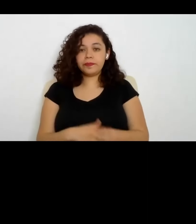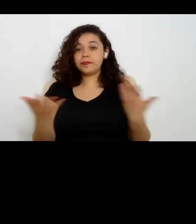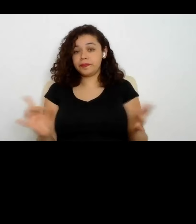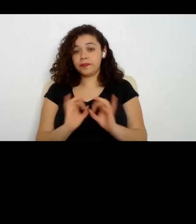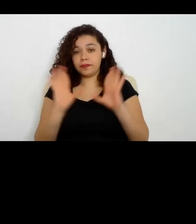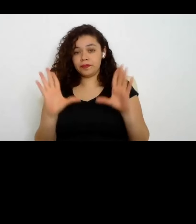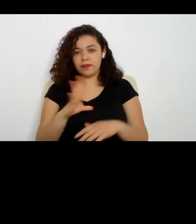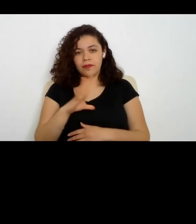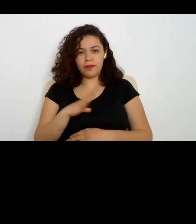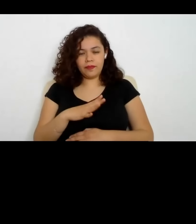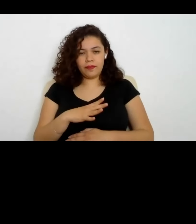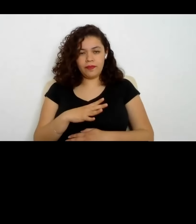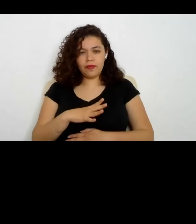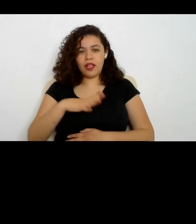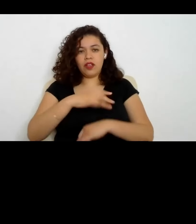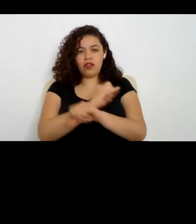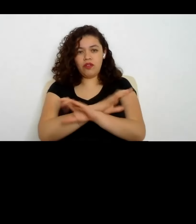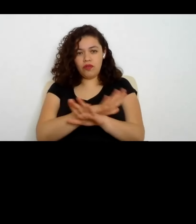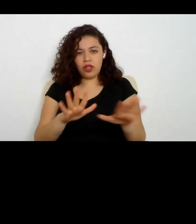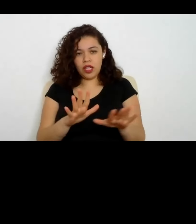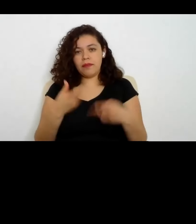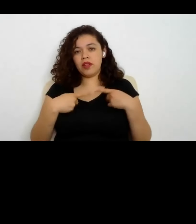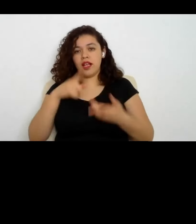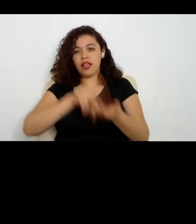tenemos en nuestras bases de datos de empleados,